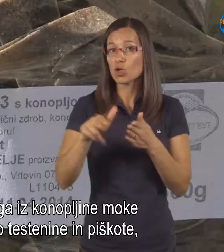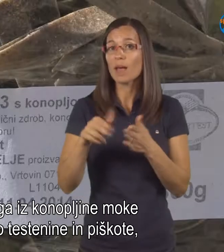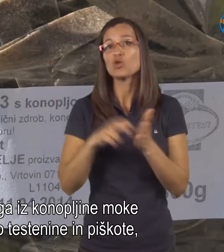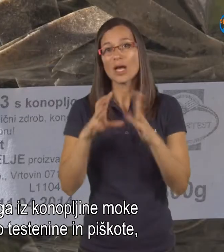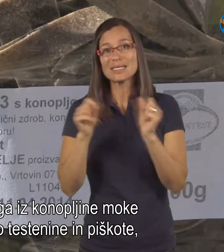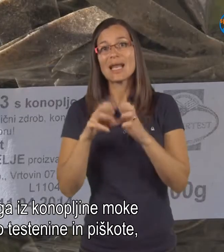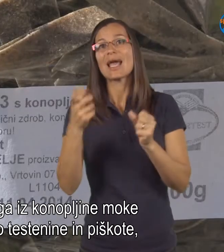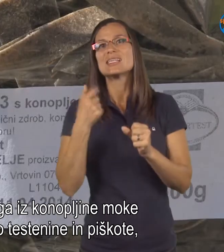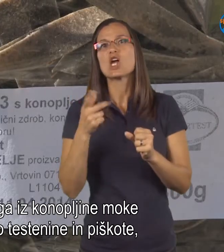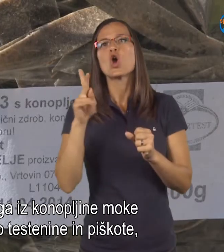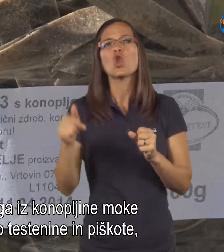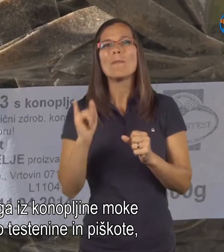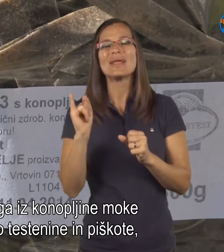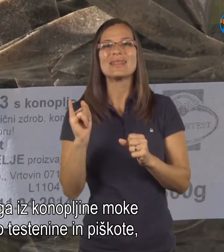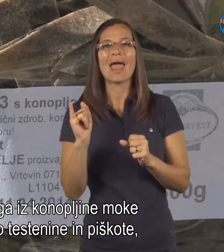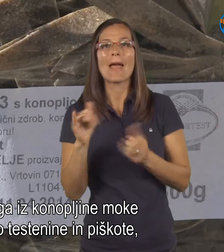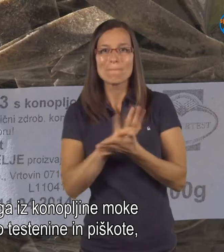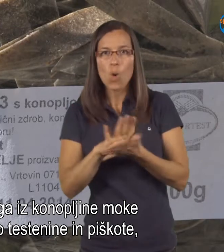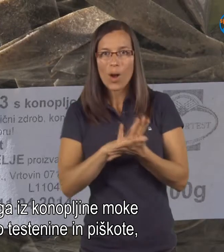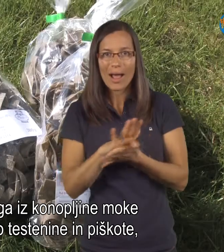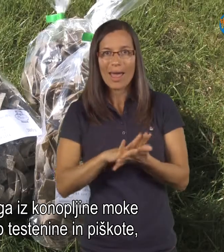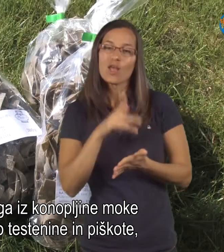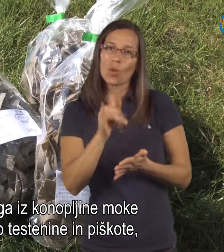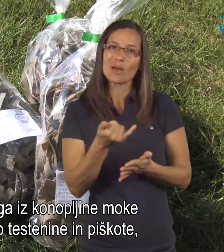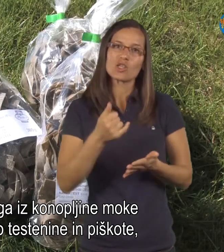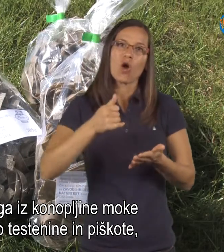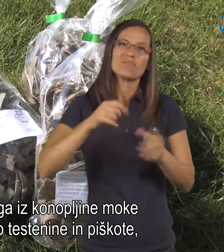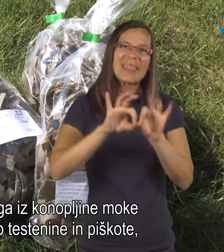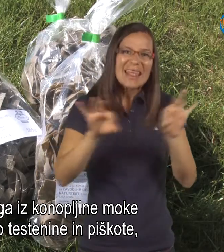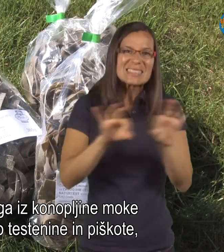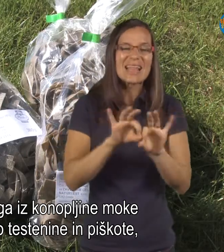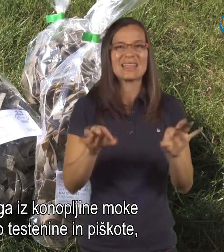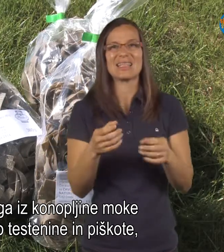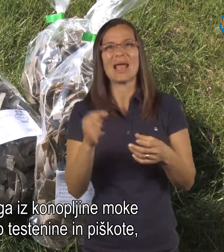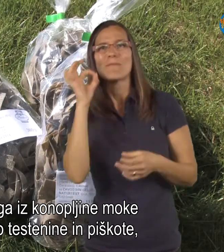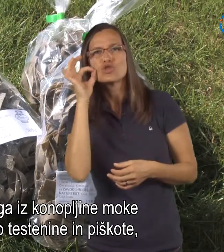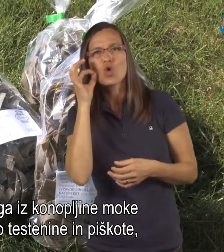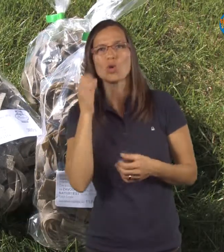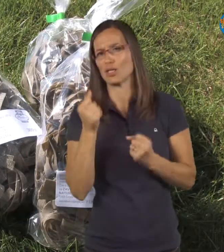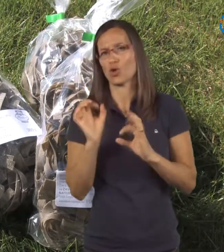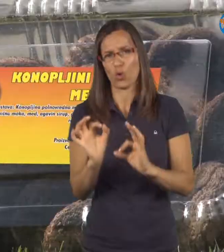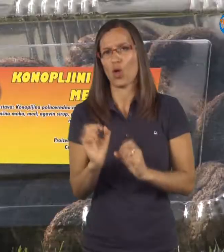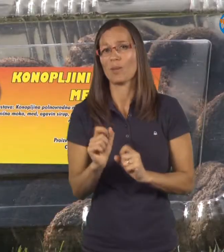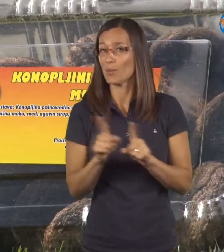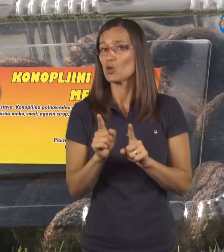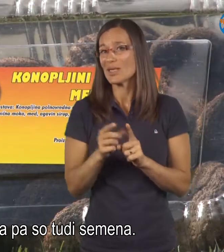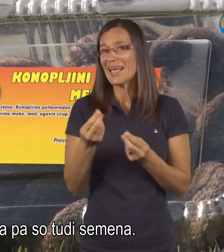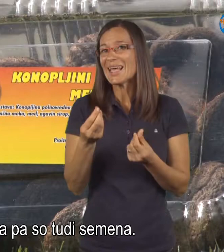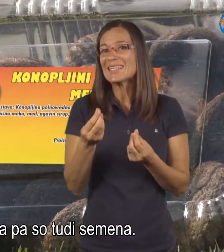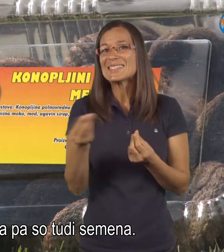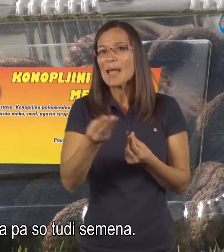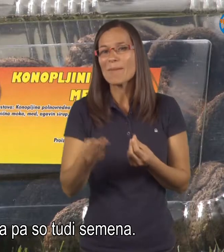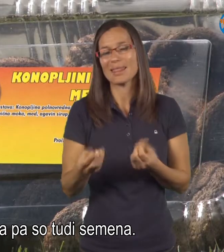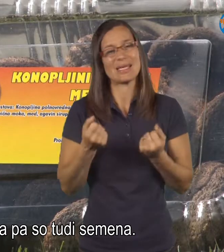tega pa prodajamo še izdelke iz konopljine mokce. To so pa testenine, piškoti so zelo iskani, pa tudi